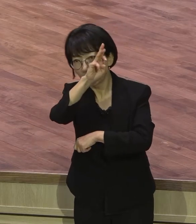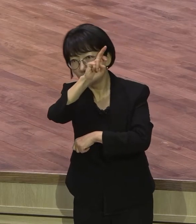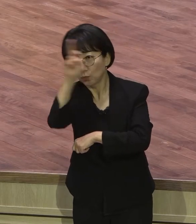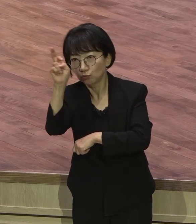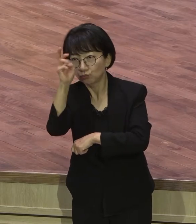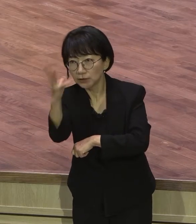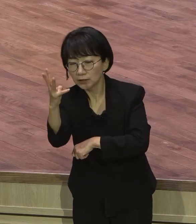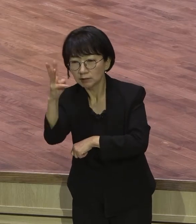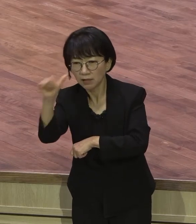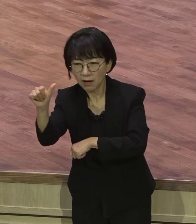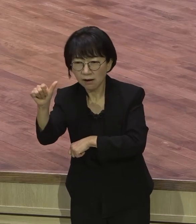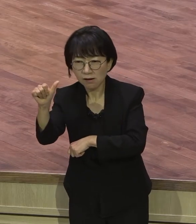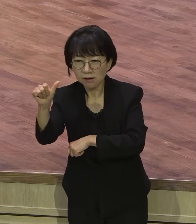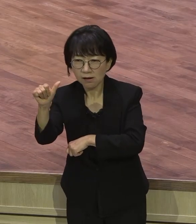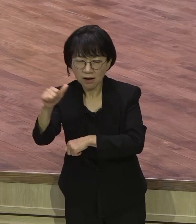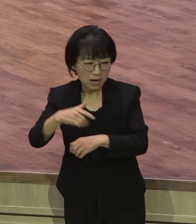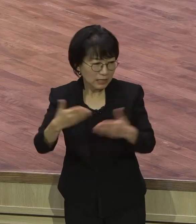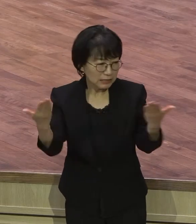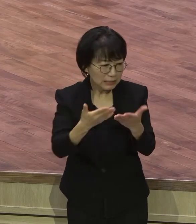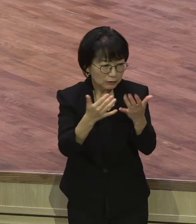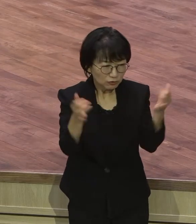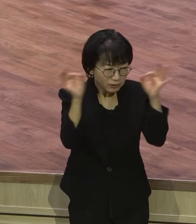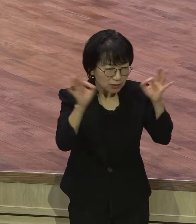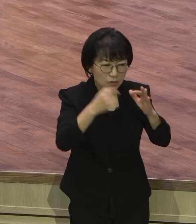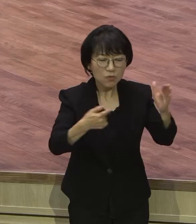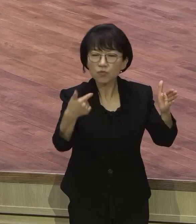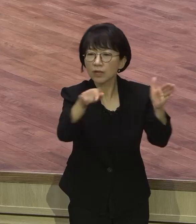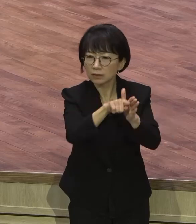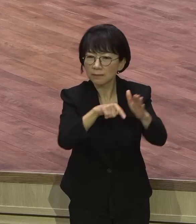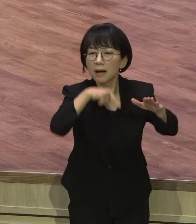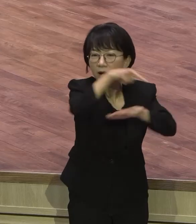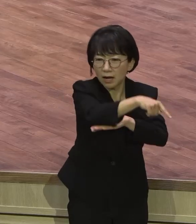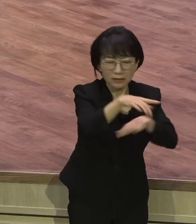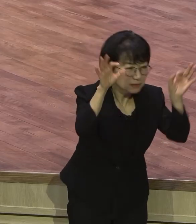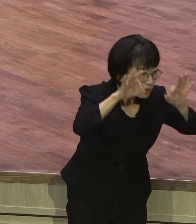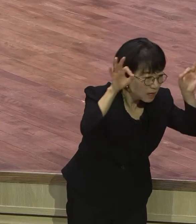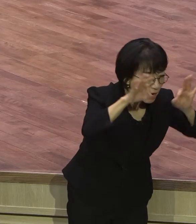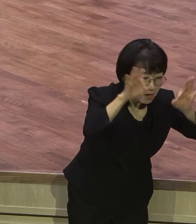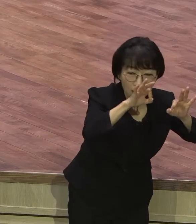5시에 계속해서 뭐요? 일꾼을 찾으러